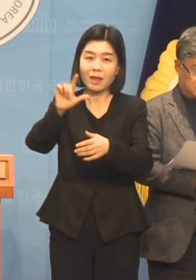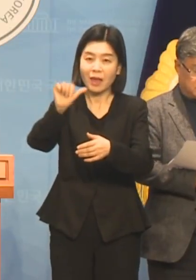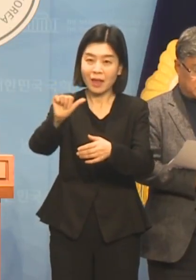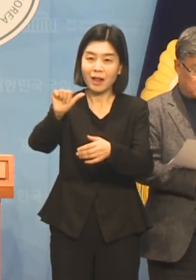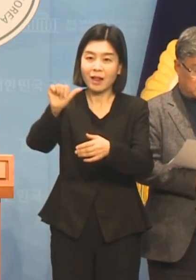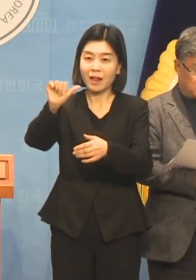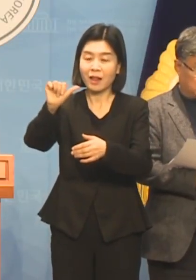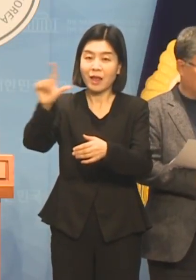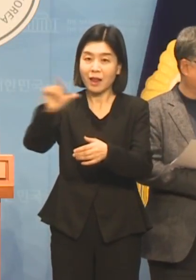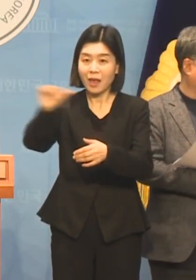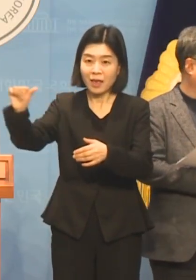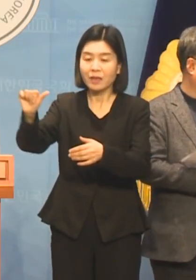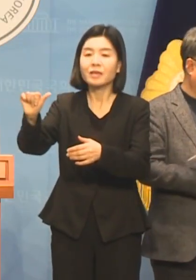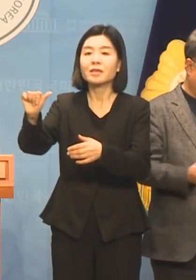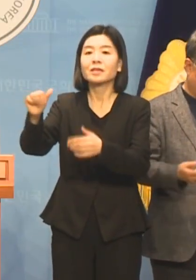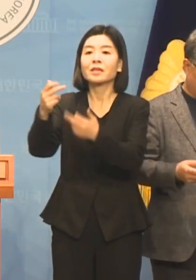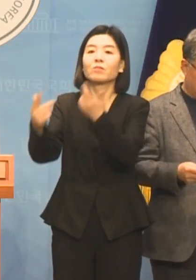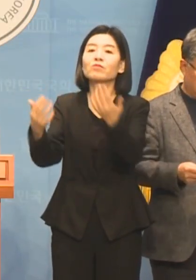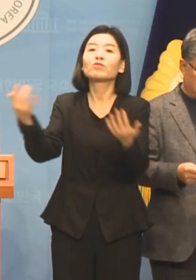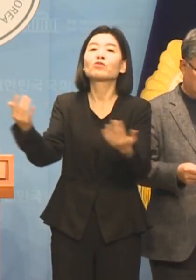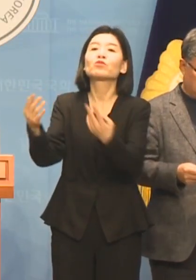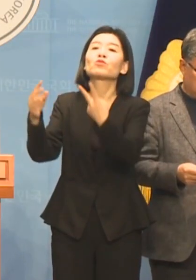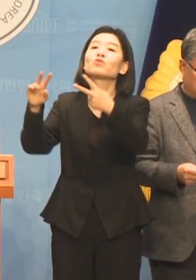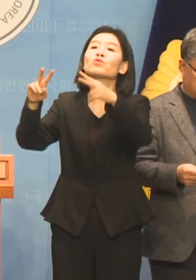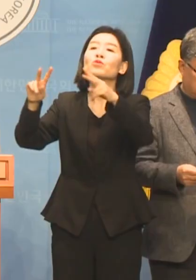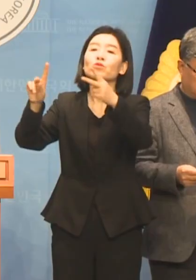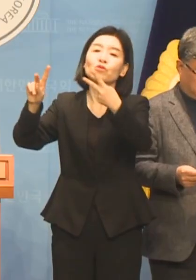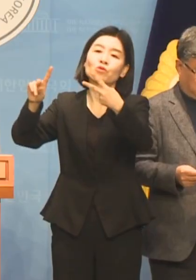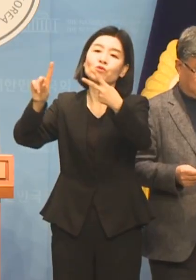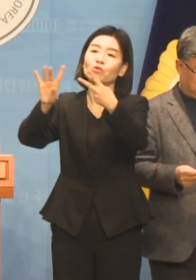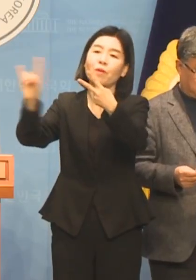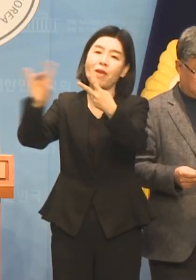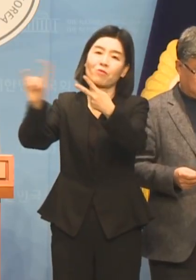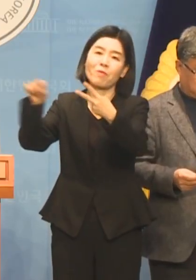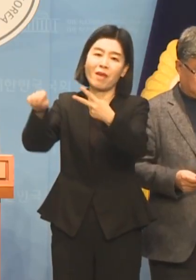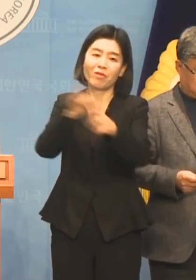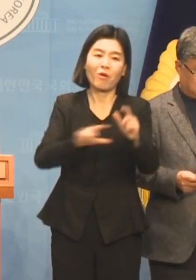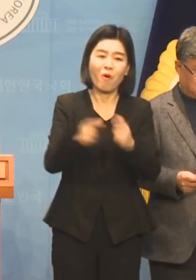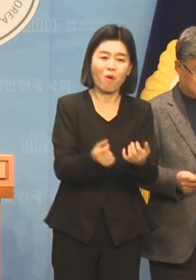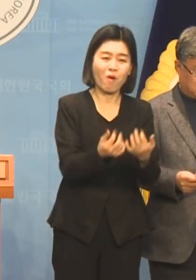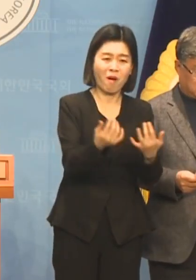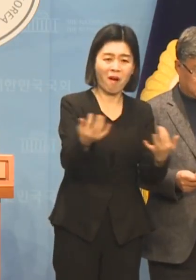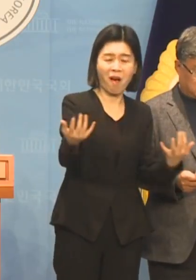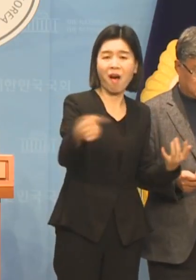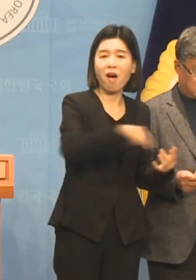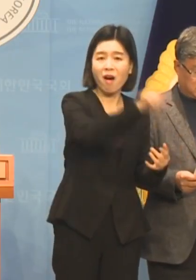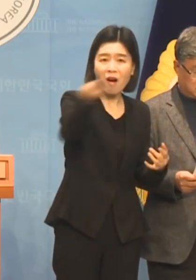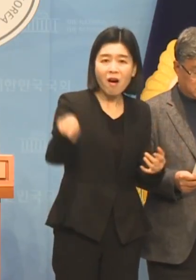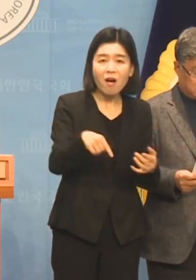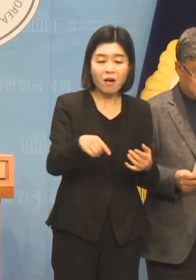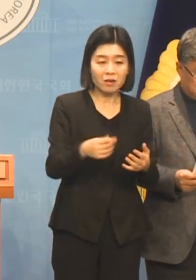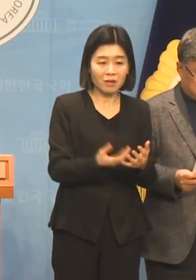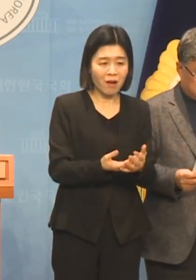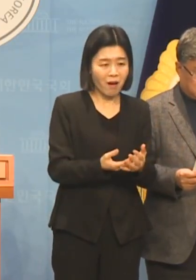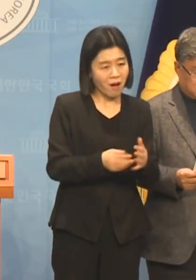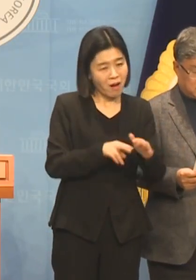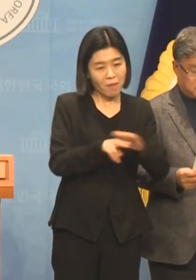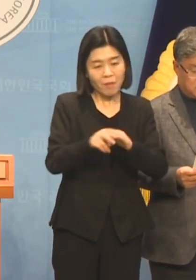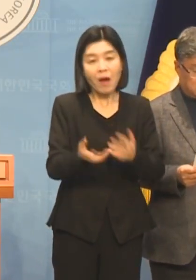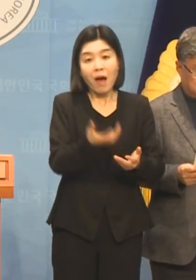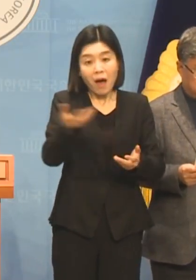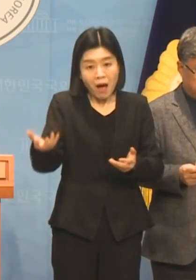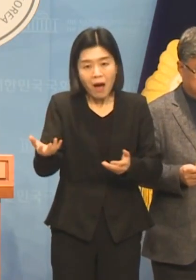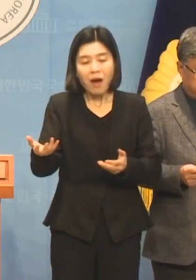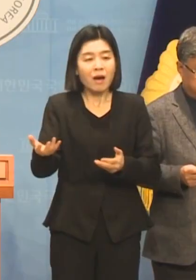달했습니다. 무엇보다 중요한 것은 삶의 터전을 잃은 이재민들이 하루빨리 일상으로 돌아갈